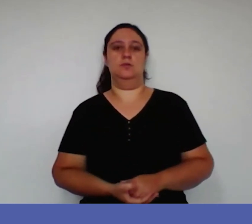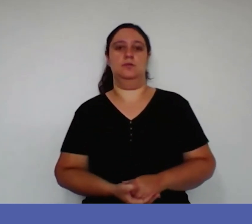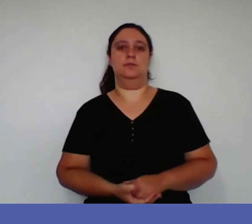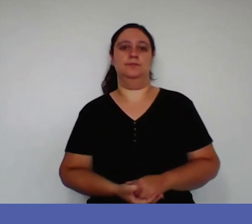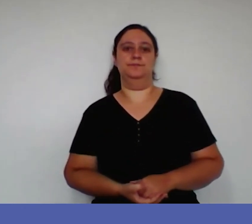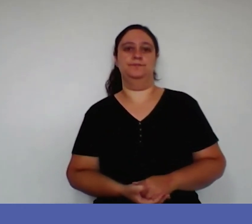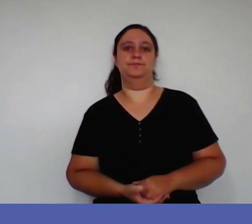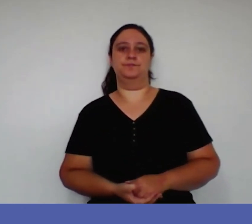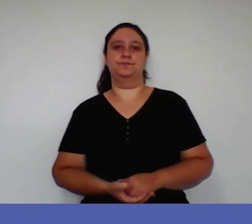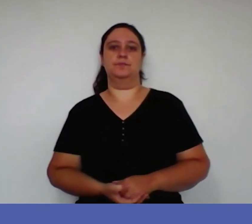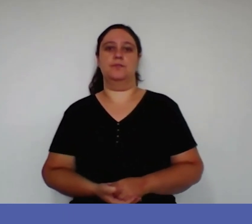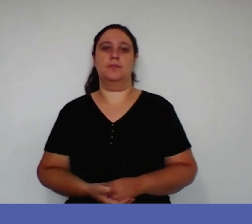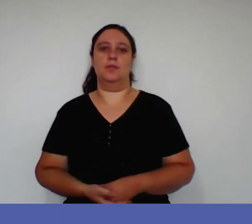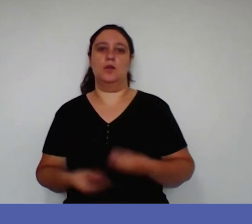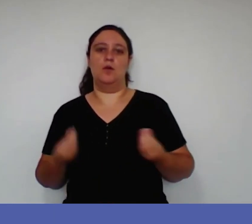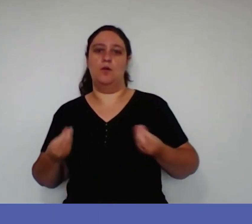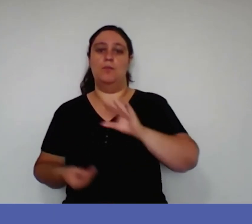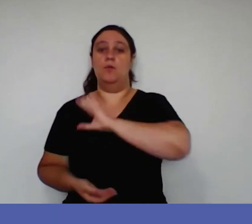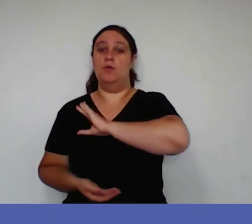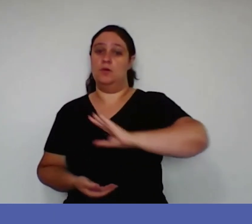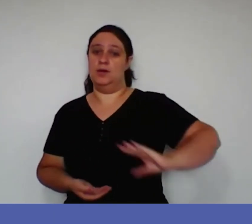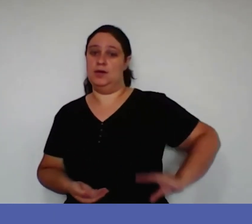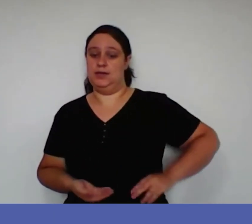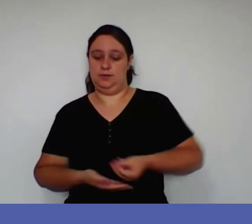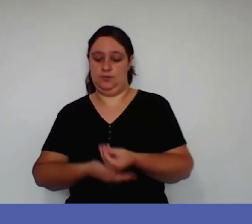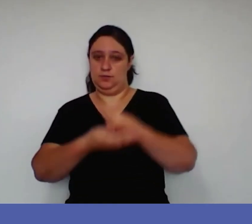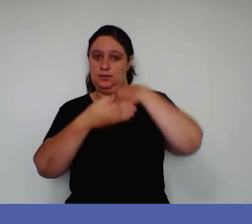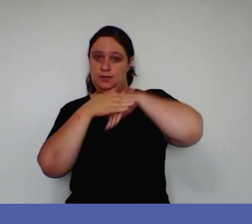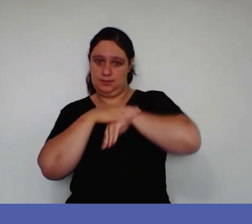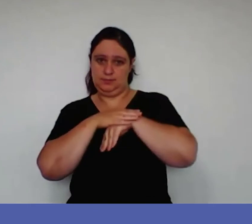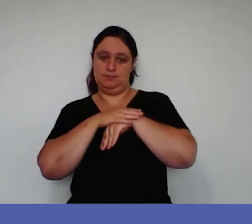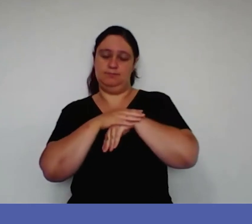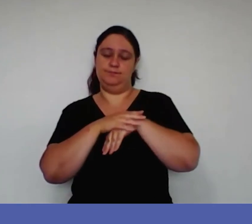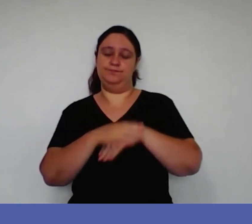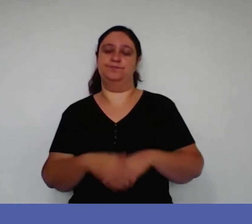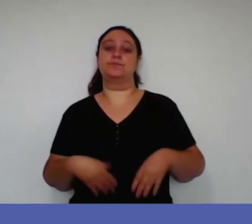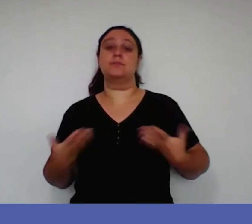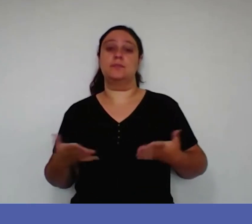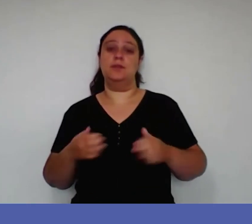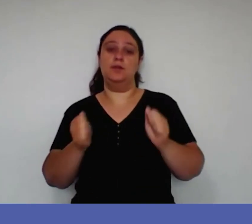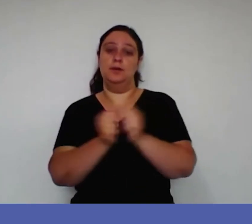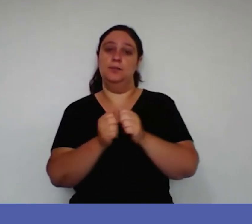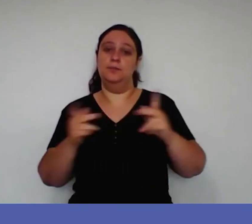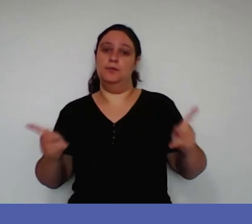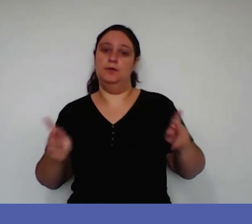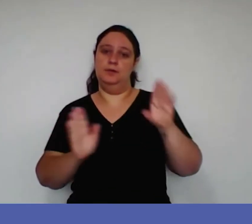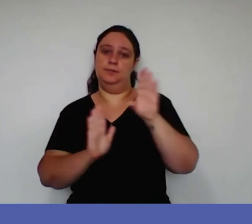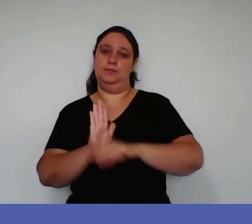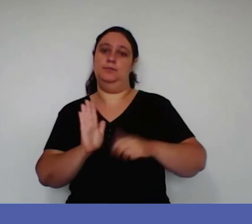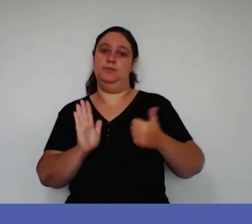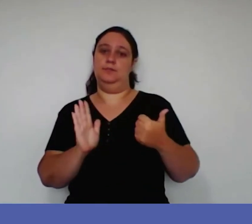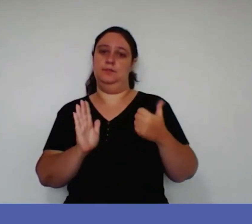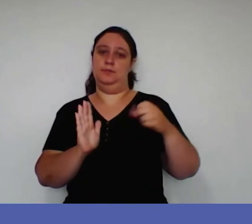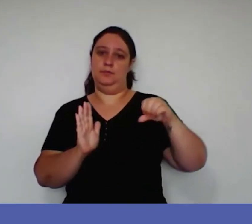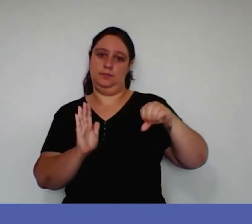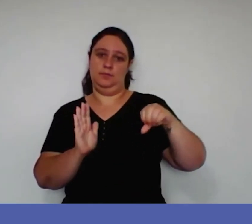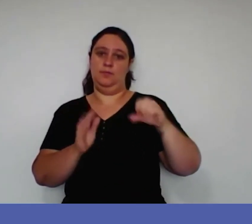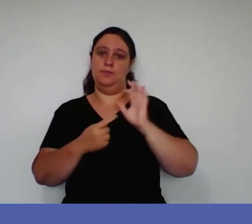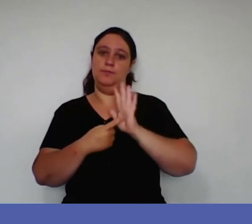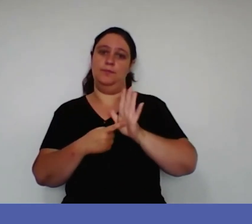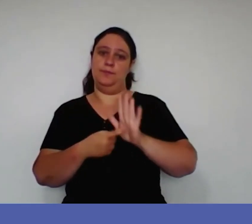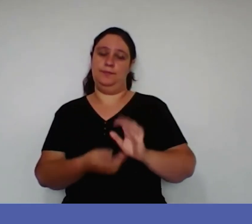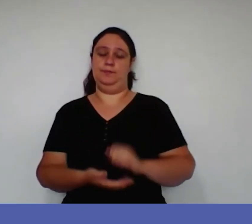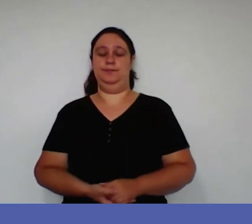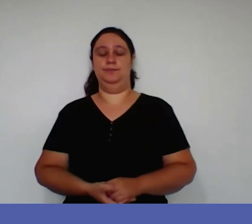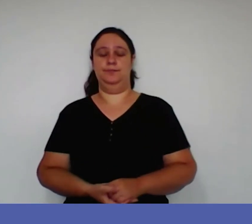de Cristo em nós e através de nós. Por isso que em Apocalipse 19, aquela veste, né,